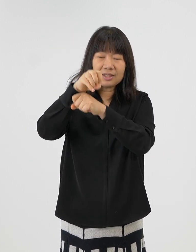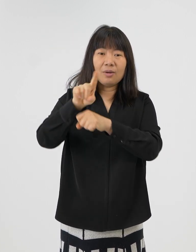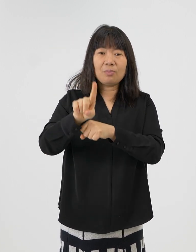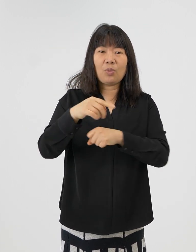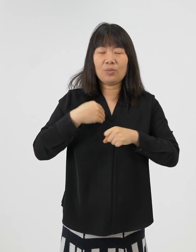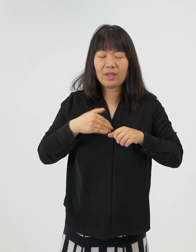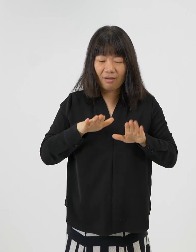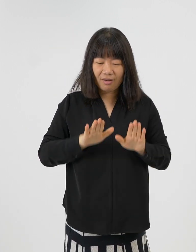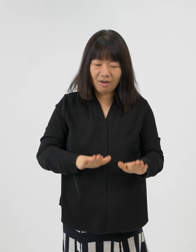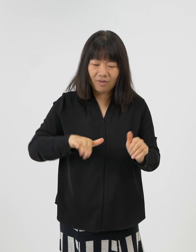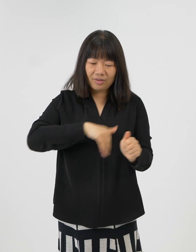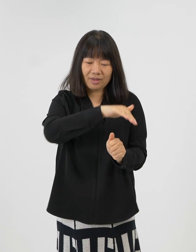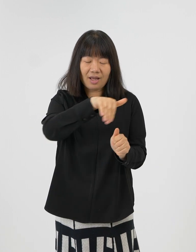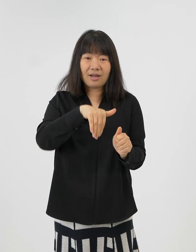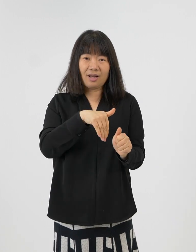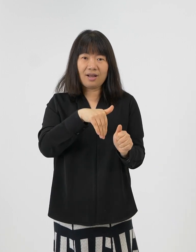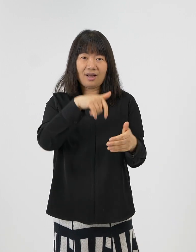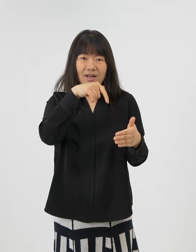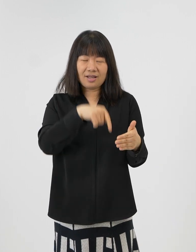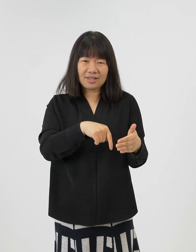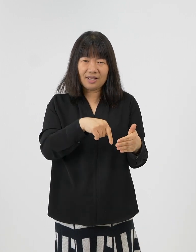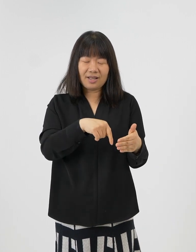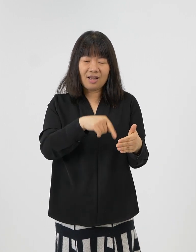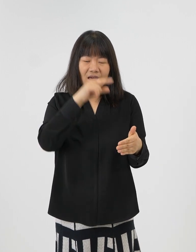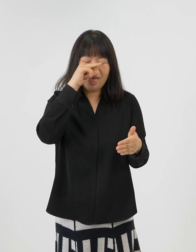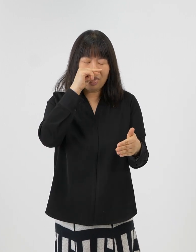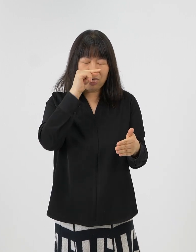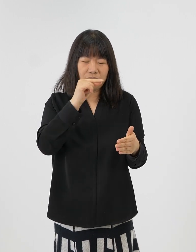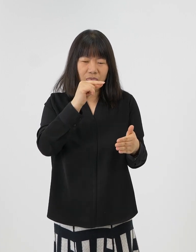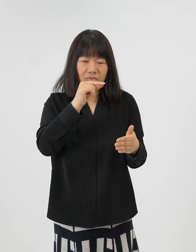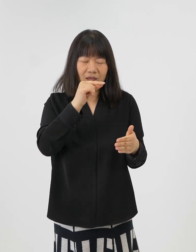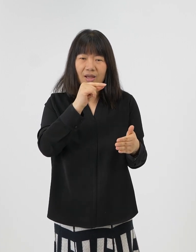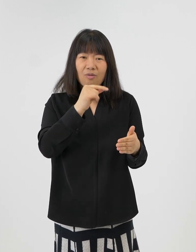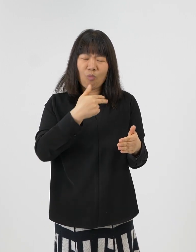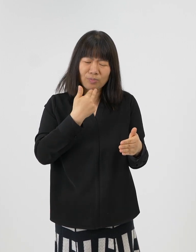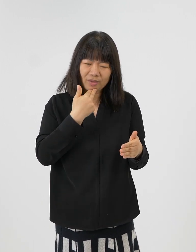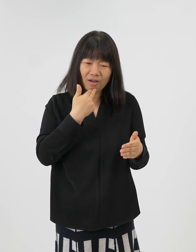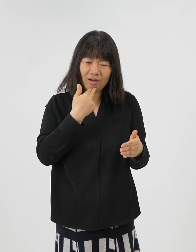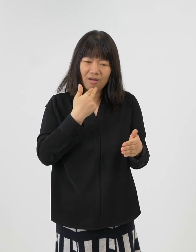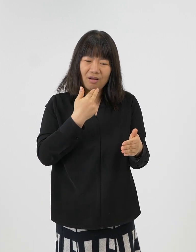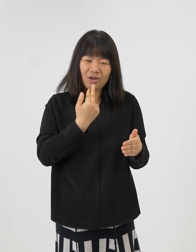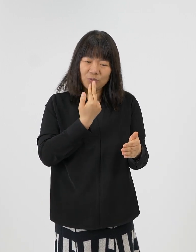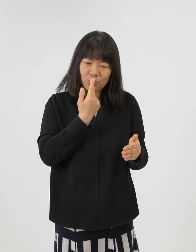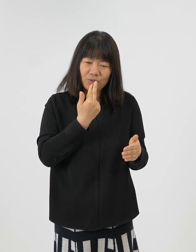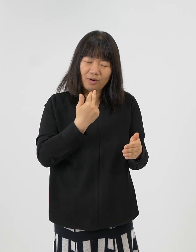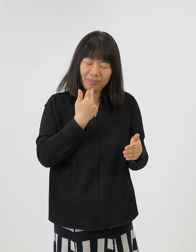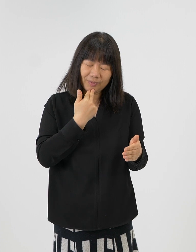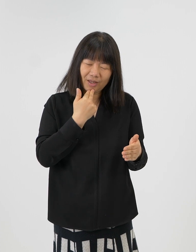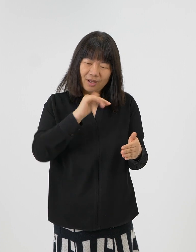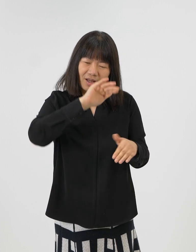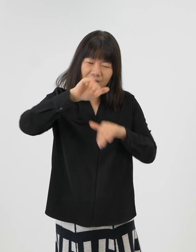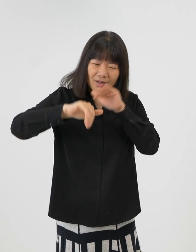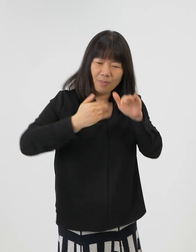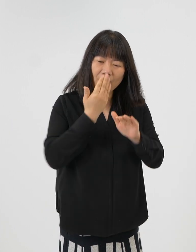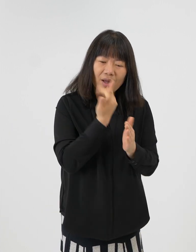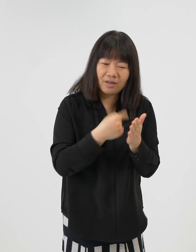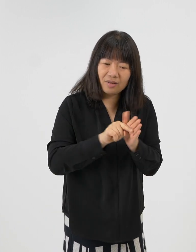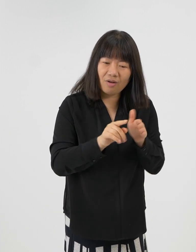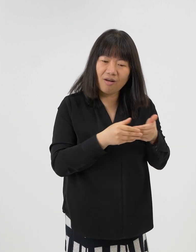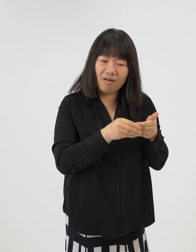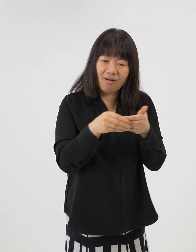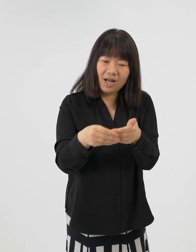내 현실에 가시덤불은 없나 유리 조각은 없나 이런 것들을 헤쳐갈 수 있도록